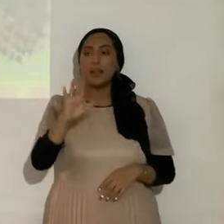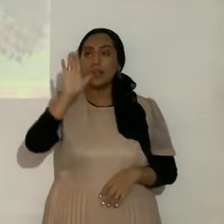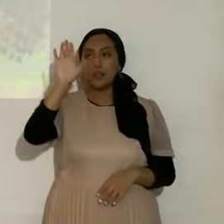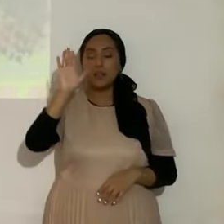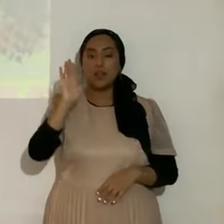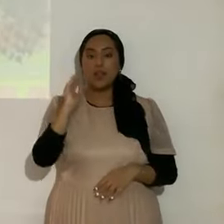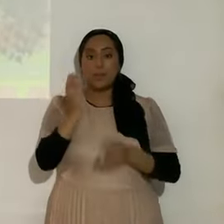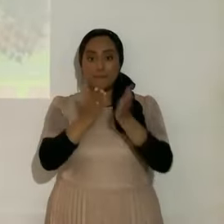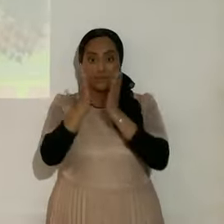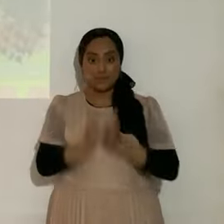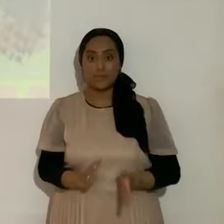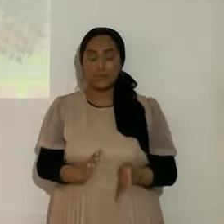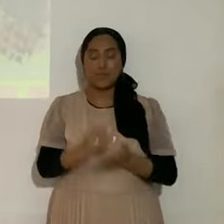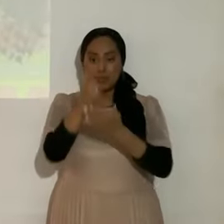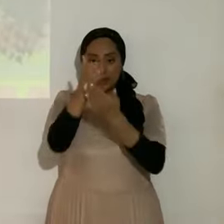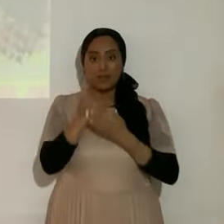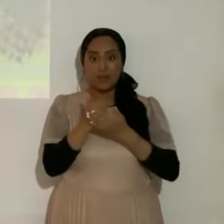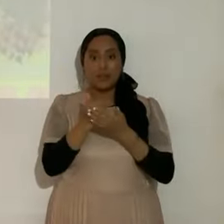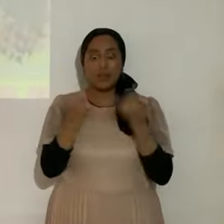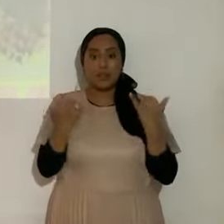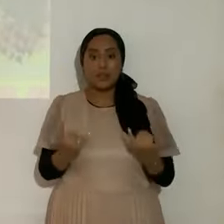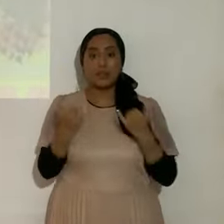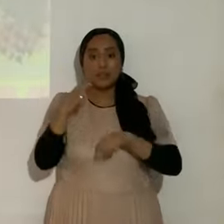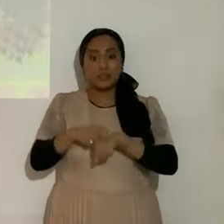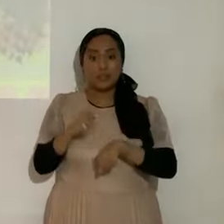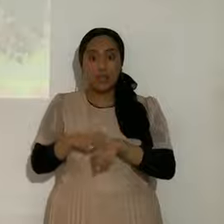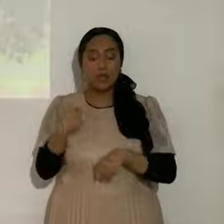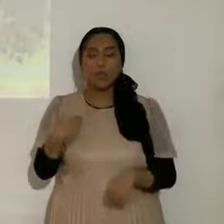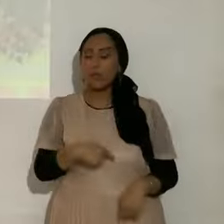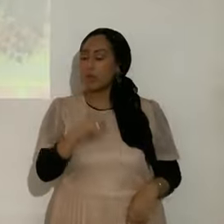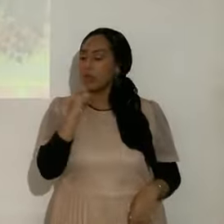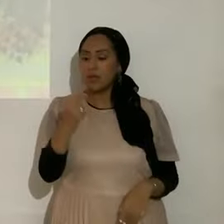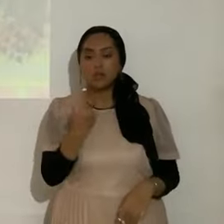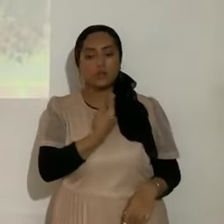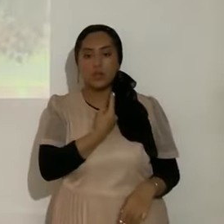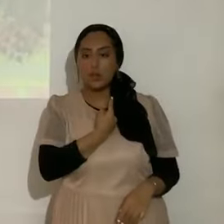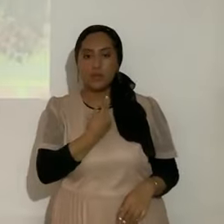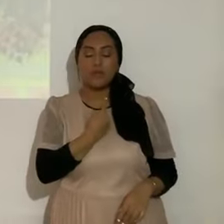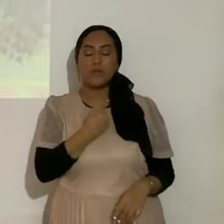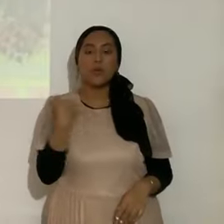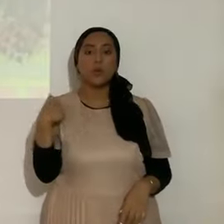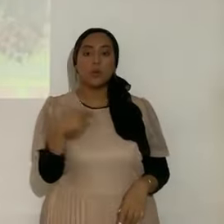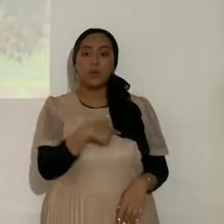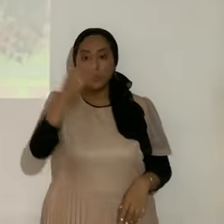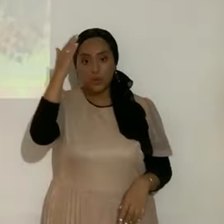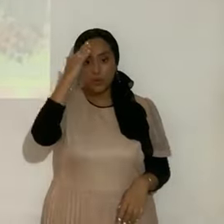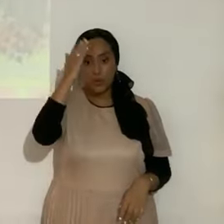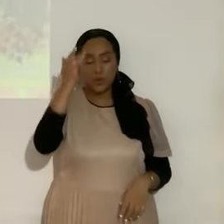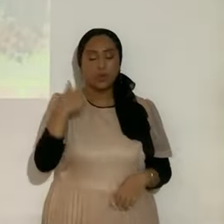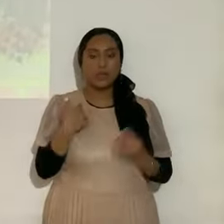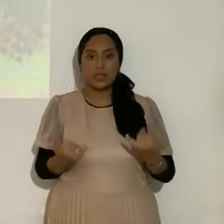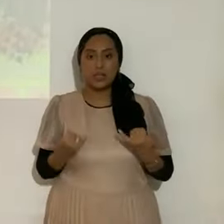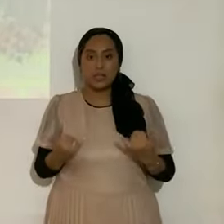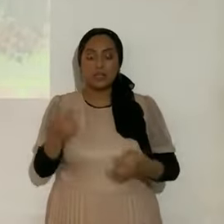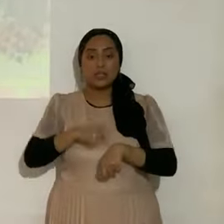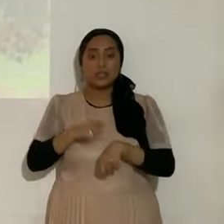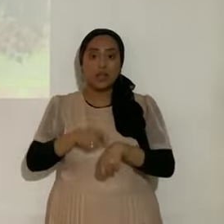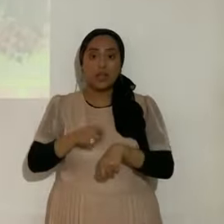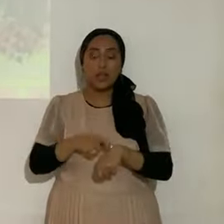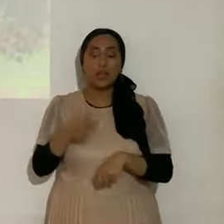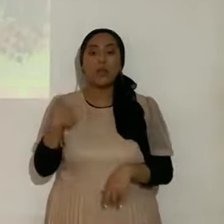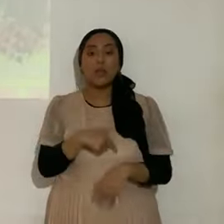a sus profetas que nos están instruyendo en este tiempo, porque no estamos solos, nos damos cuenta que estamos en esos tiempos.